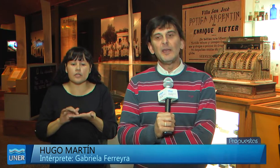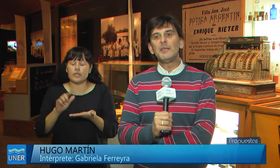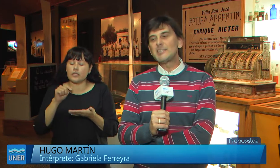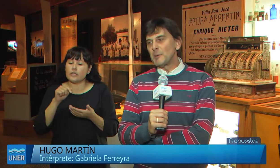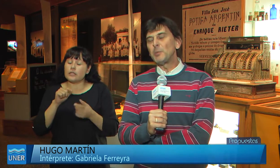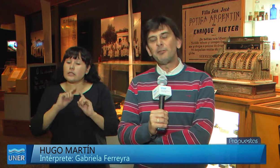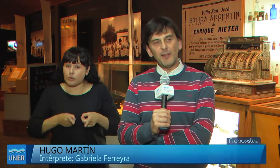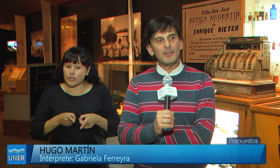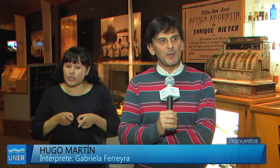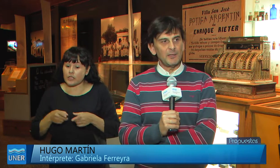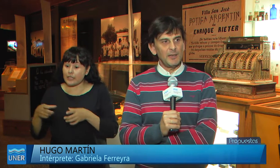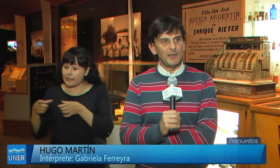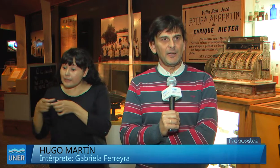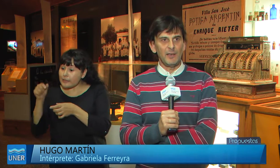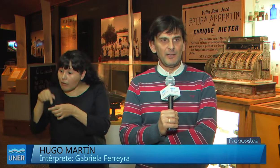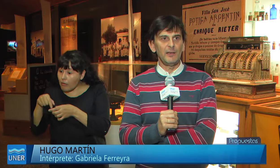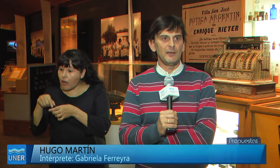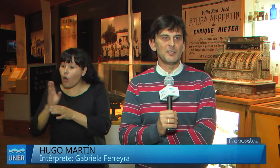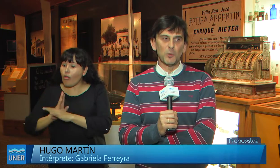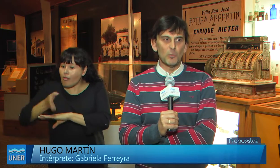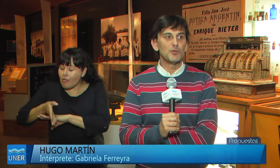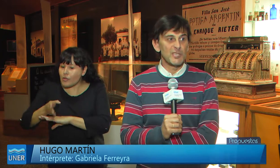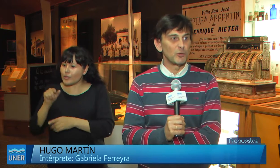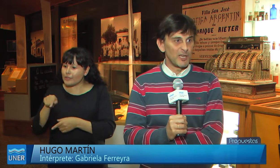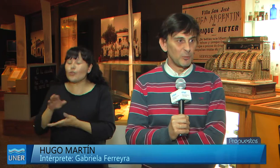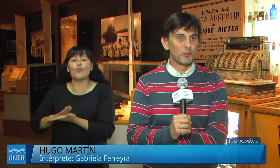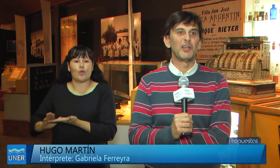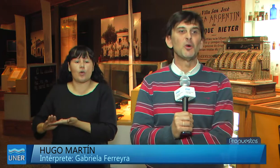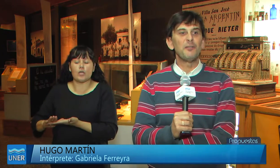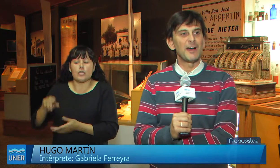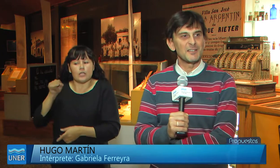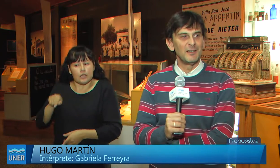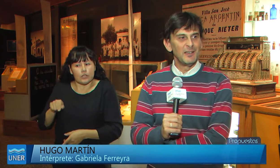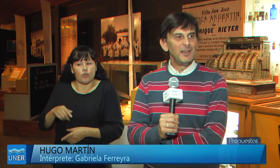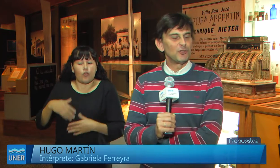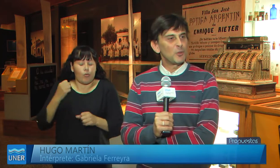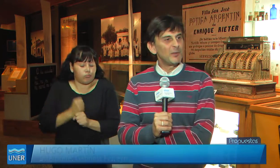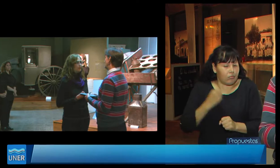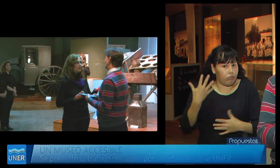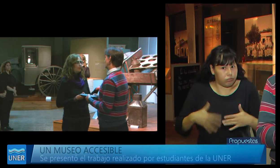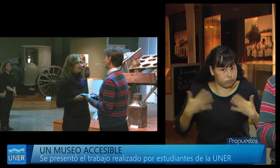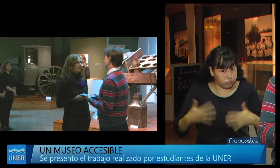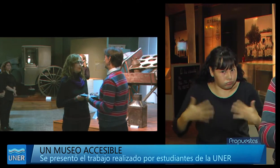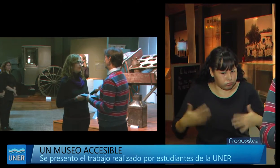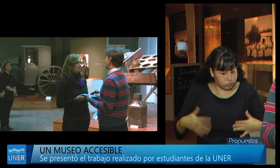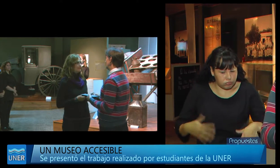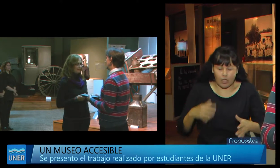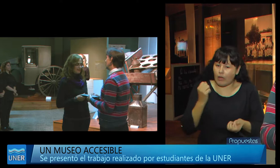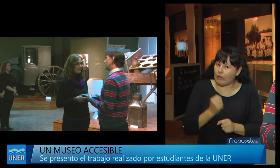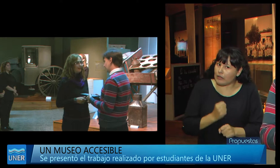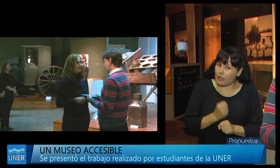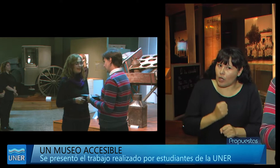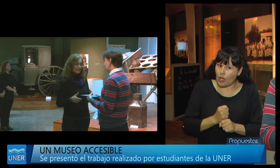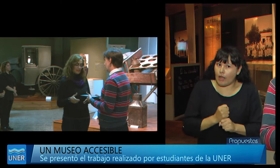nuevo. Y sabemos perfectamente que llevó muchísimo tiempo, porque no es fácil. Nosotros venimos trabajando en el tema desde el